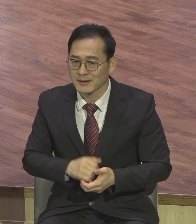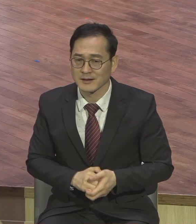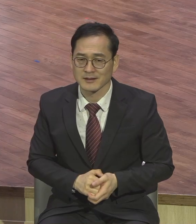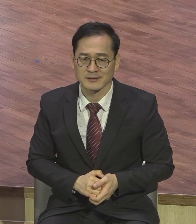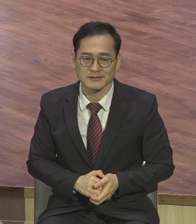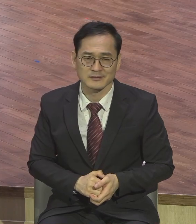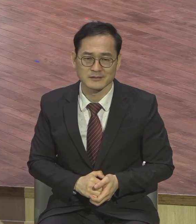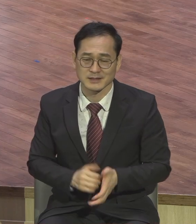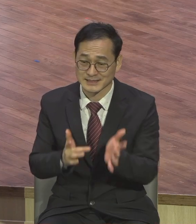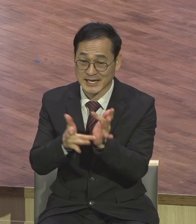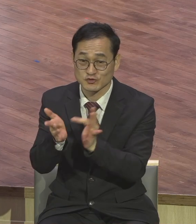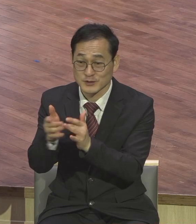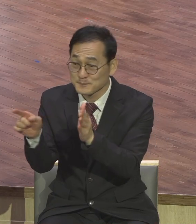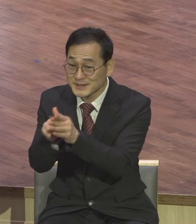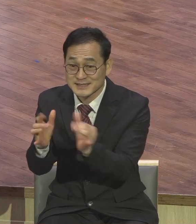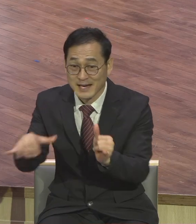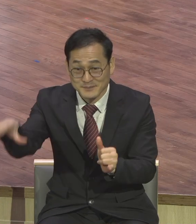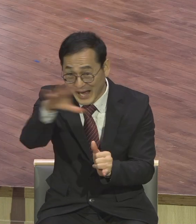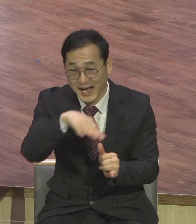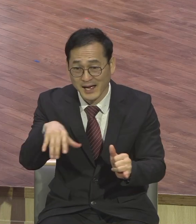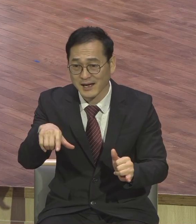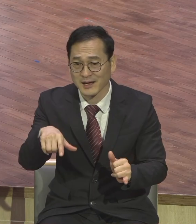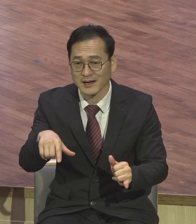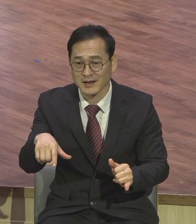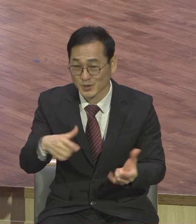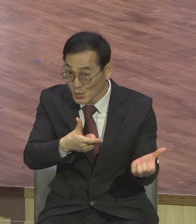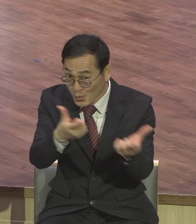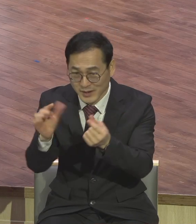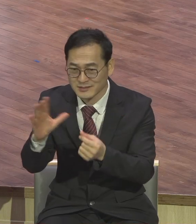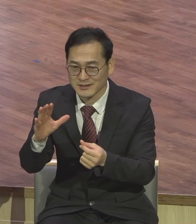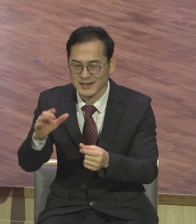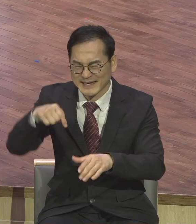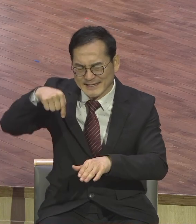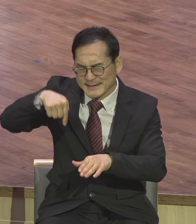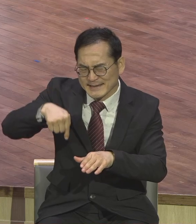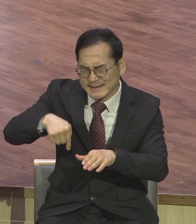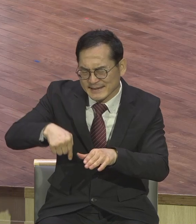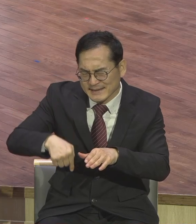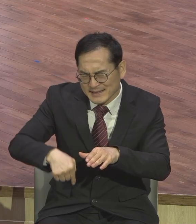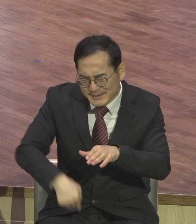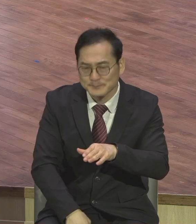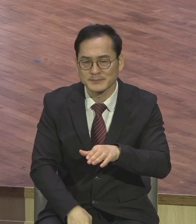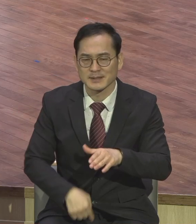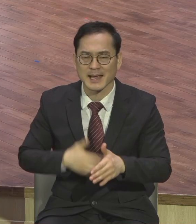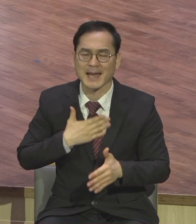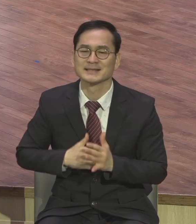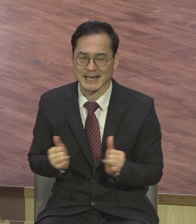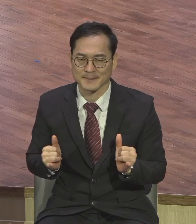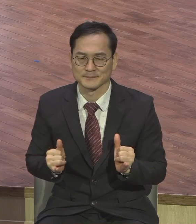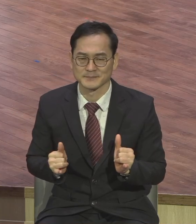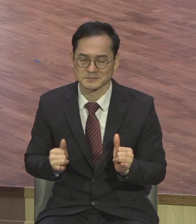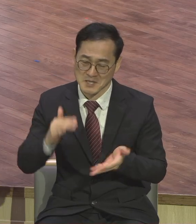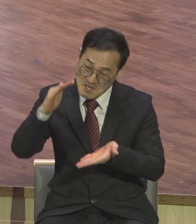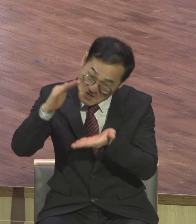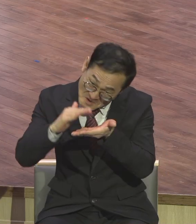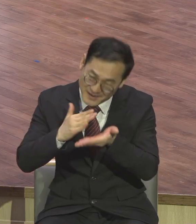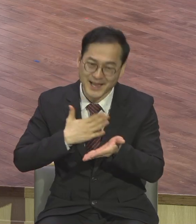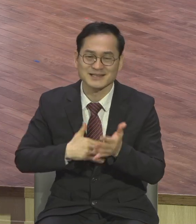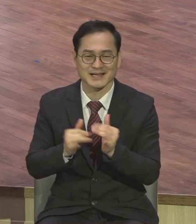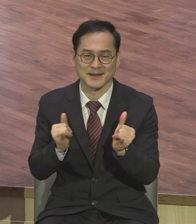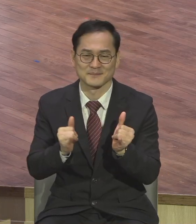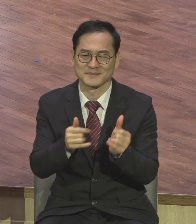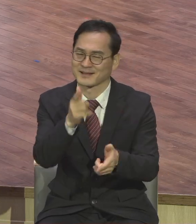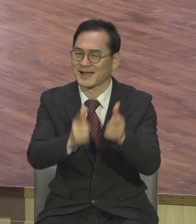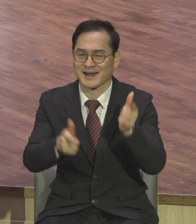아닌 게요. 그 깊이, 그 높이, 그 길이, 넓이를 좀 알아라. 알아라. 이 말이 무슨 말일까?